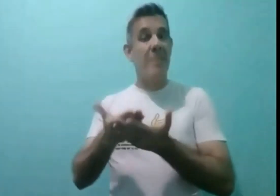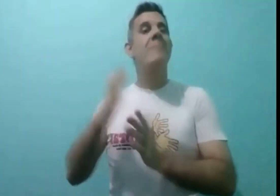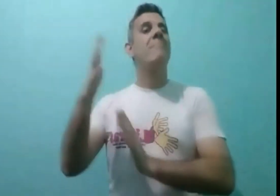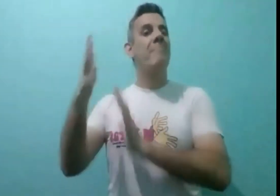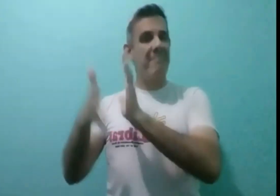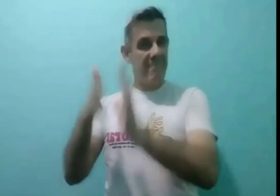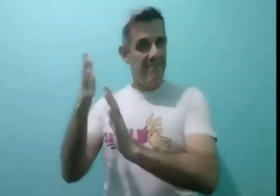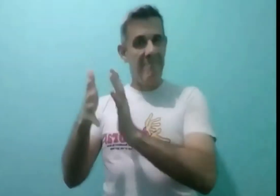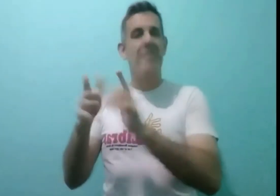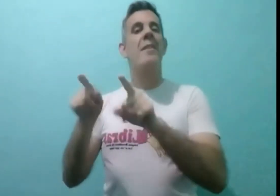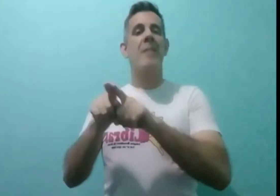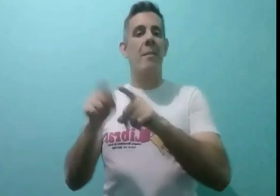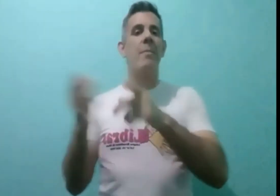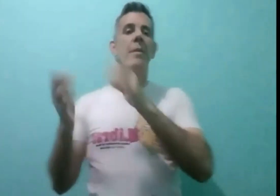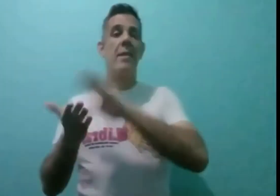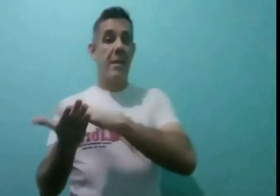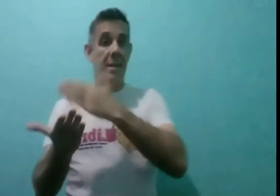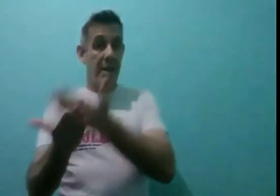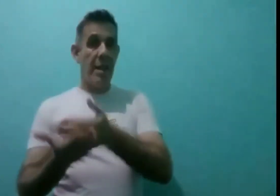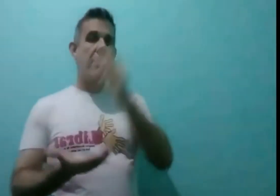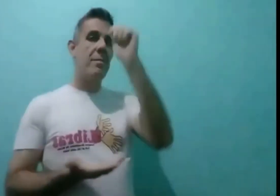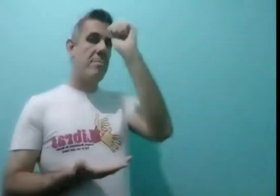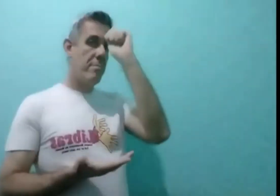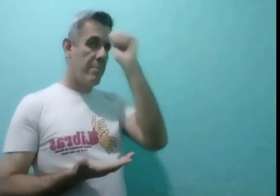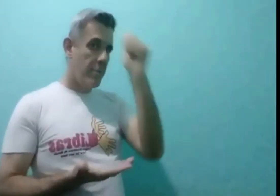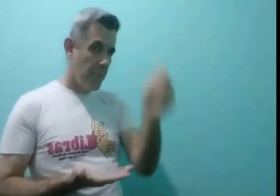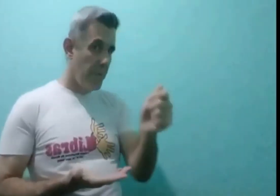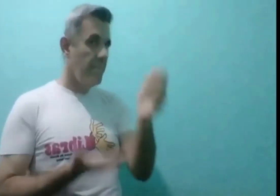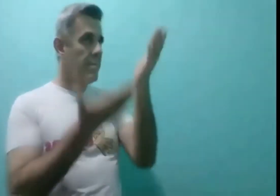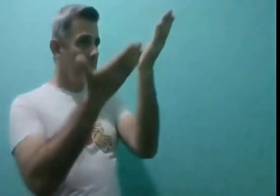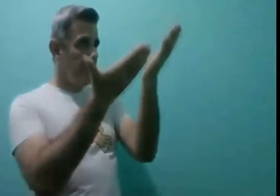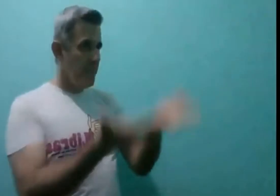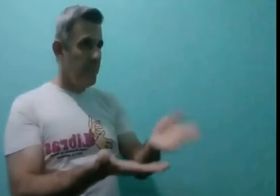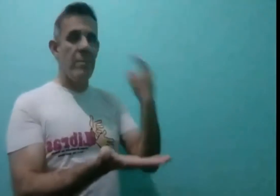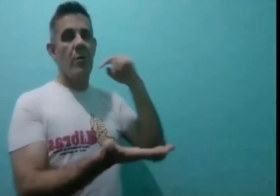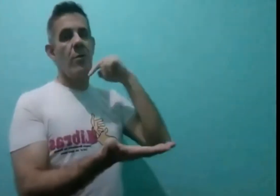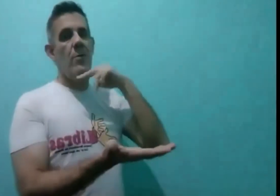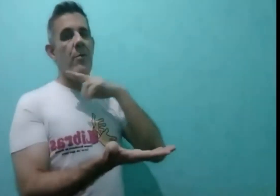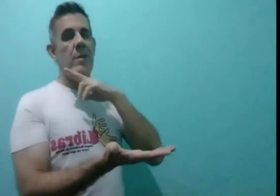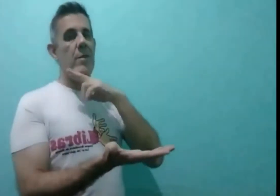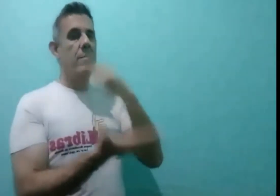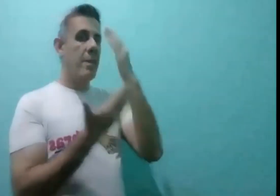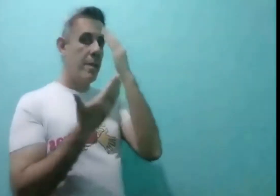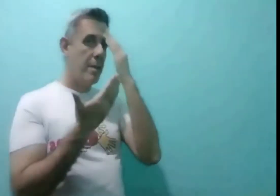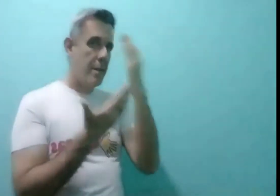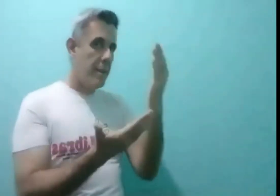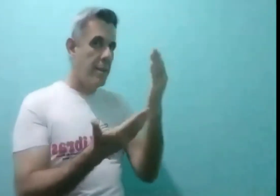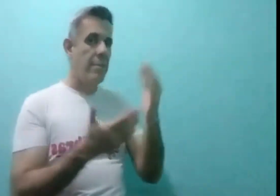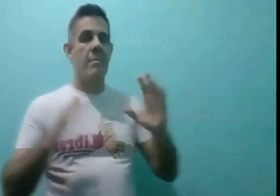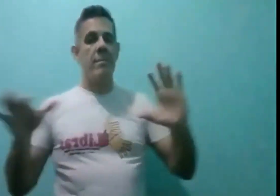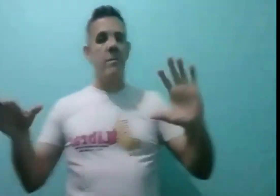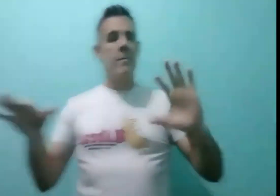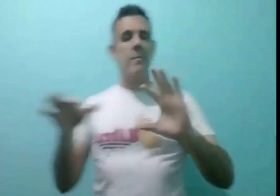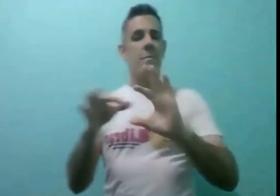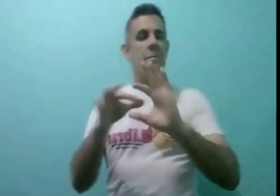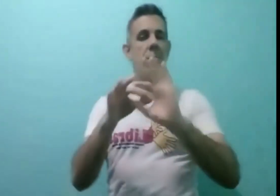E é importante também refletirmos o papel do intérprete, né, reconhecer isso a partir de